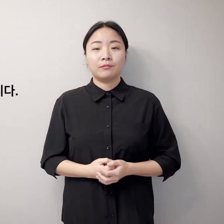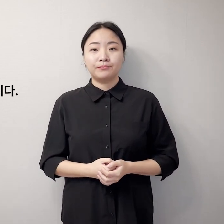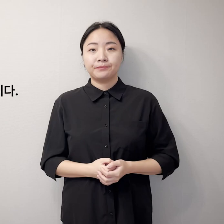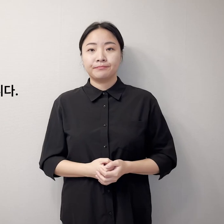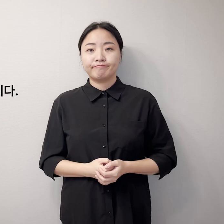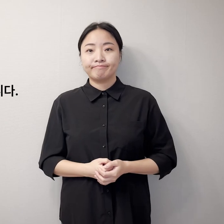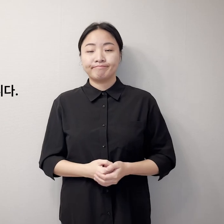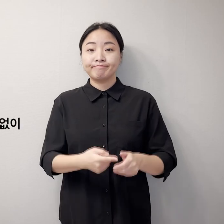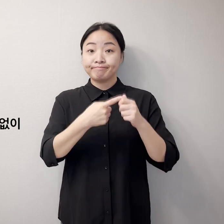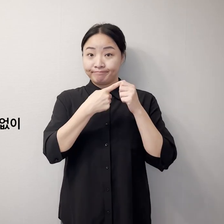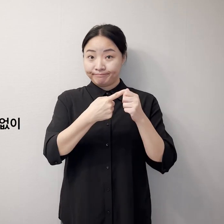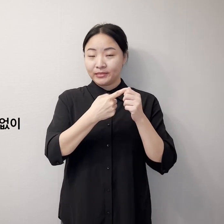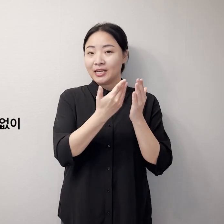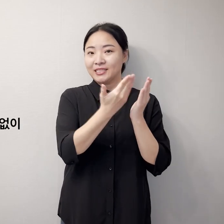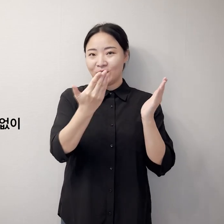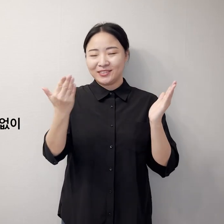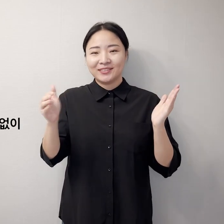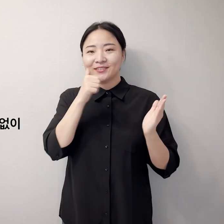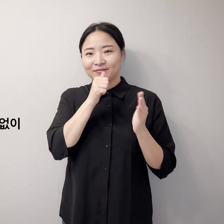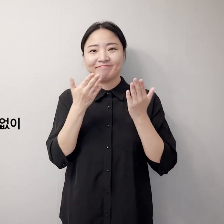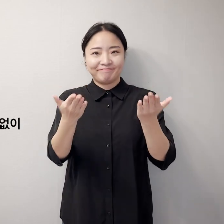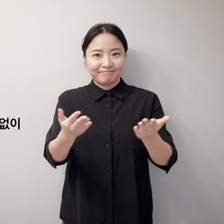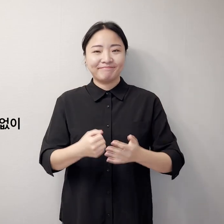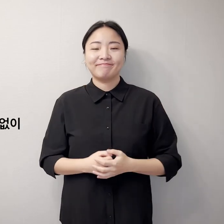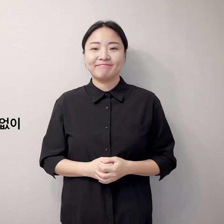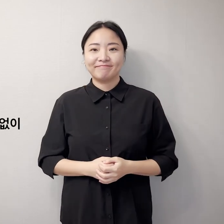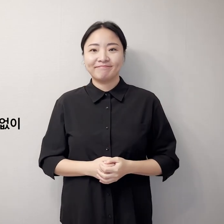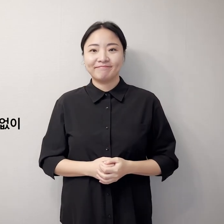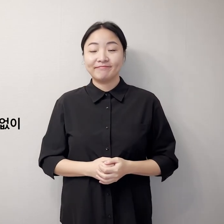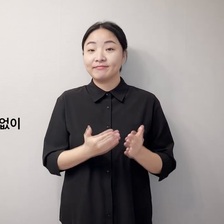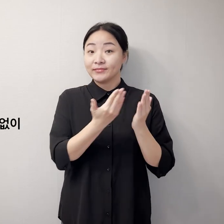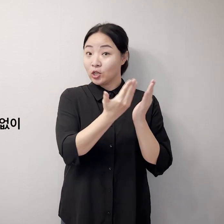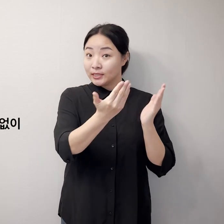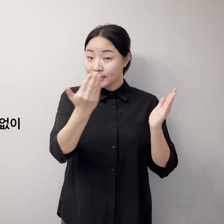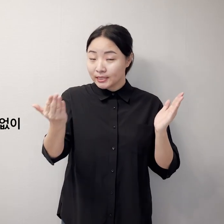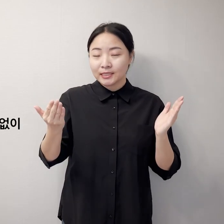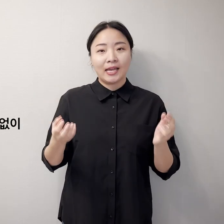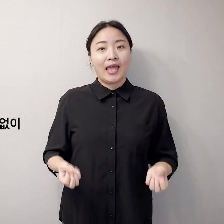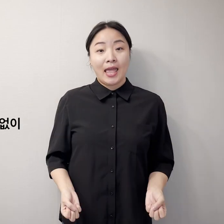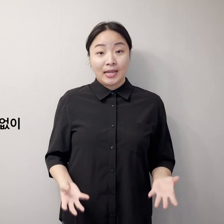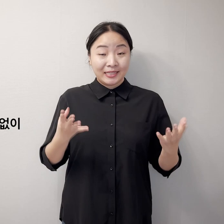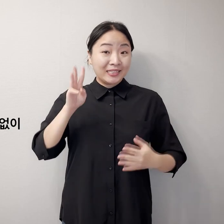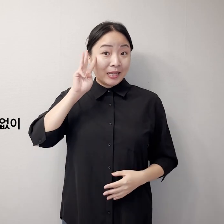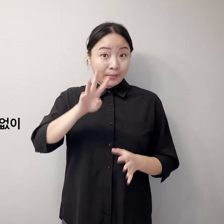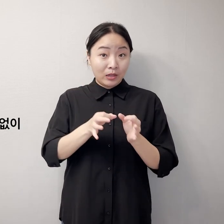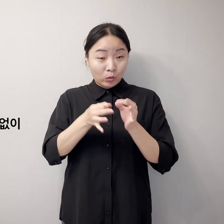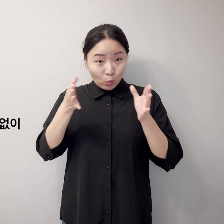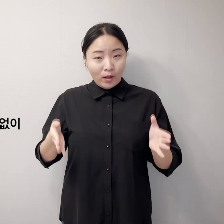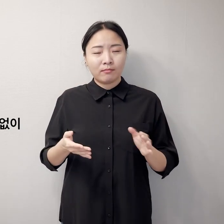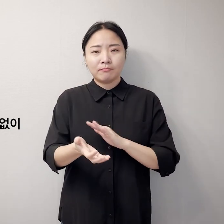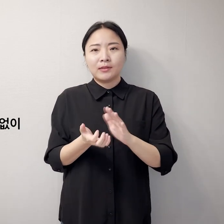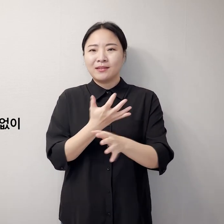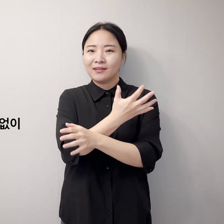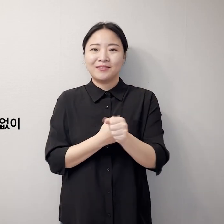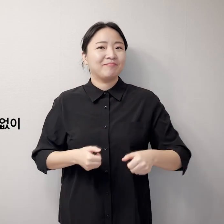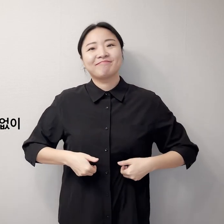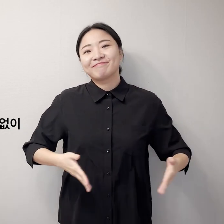첫 번째 전시 소개 전시는 행사 운영 기간 내 별도 예매 없이